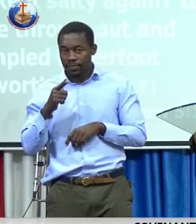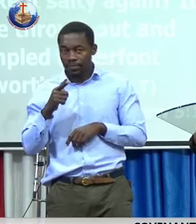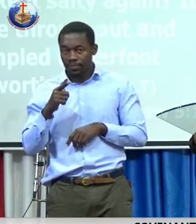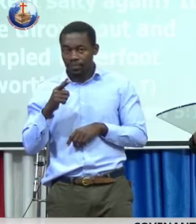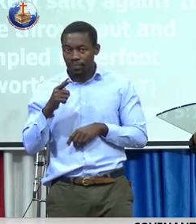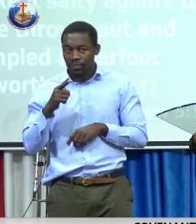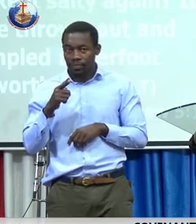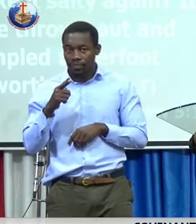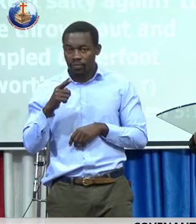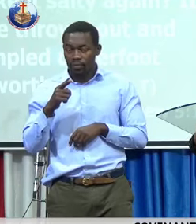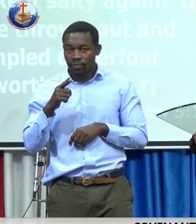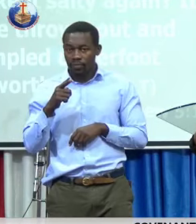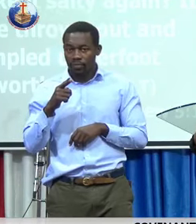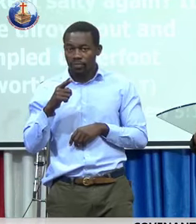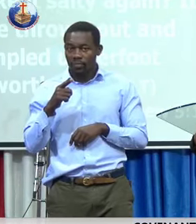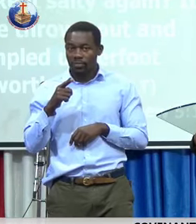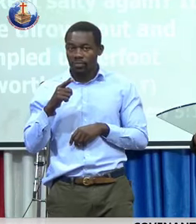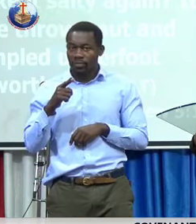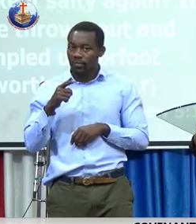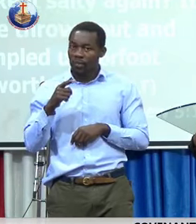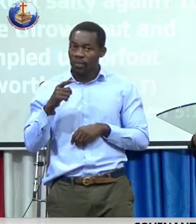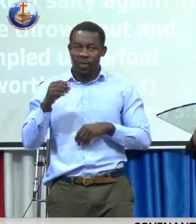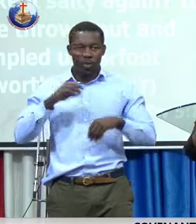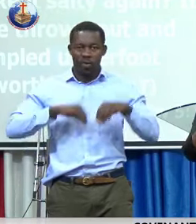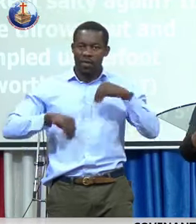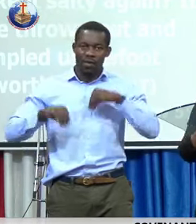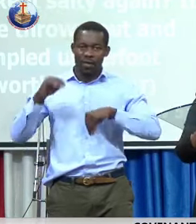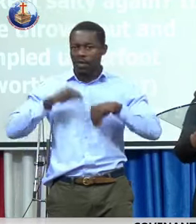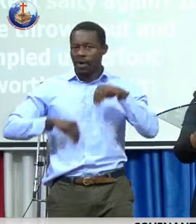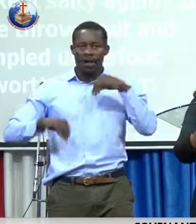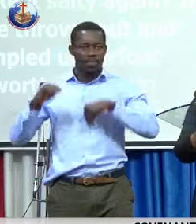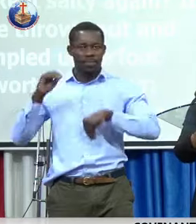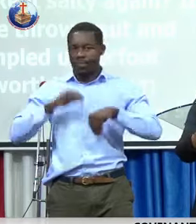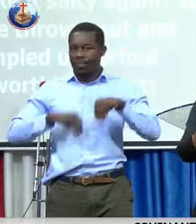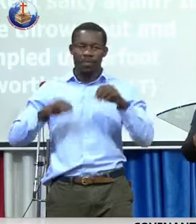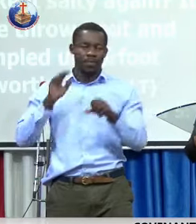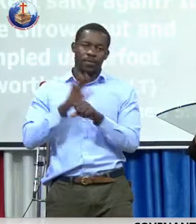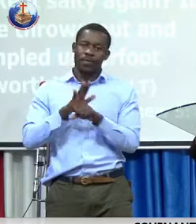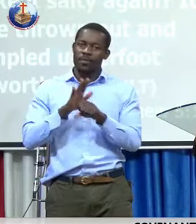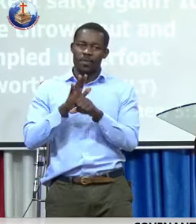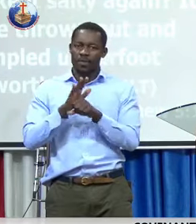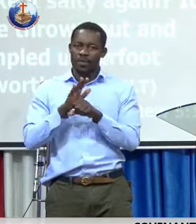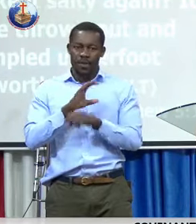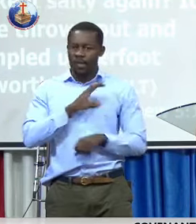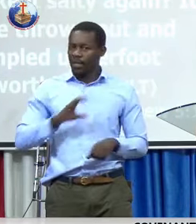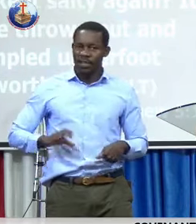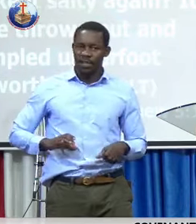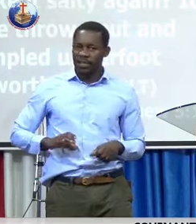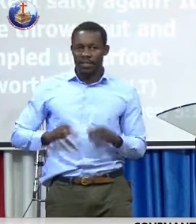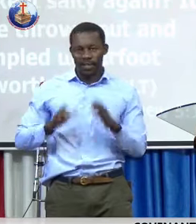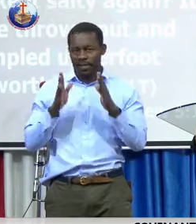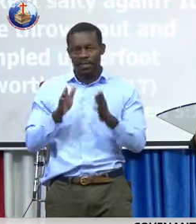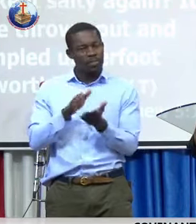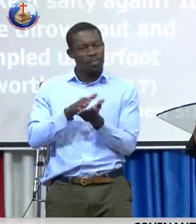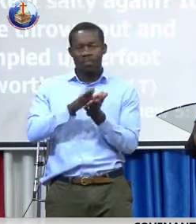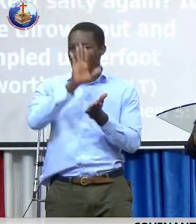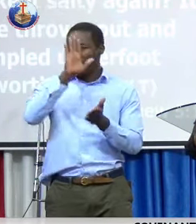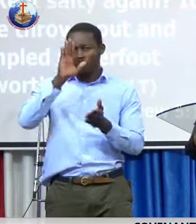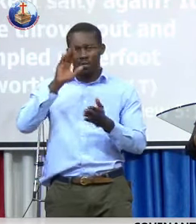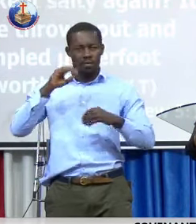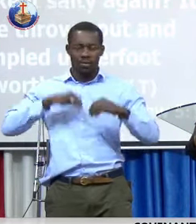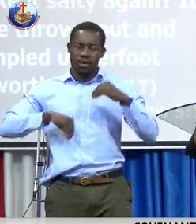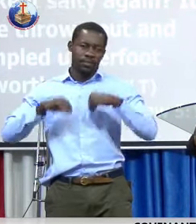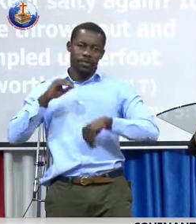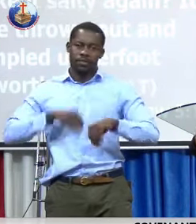are considered to be among the most corrupt in our nation. Wanahesabiwa kuwa kati ya wale ambao ni wafisadi sana katika dunia nchi